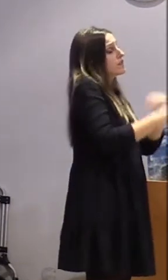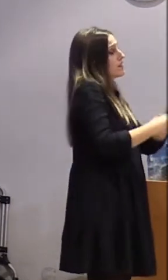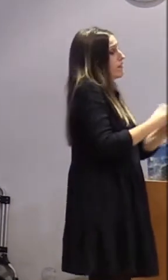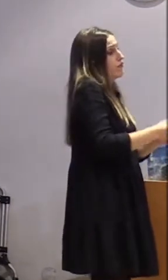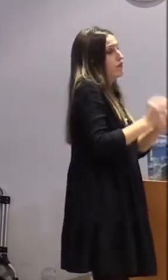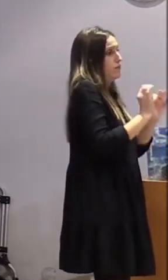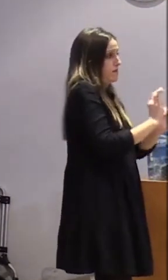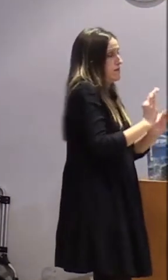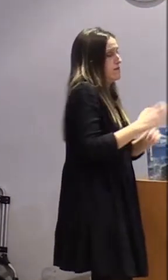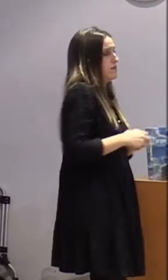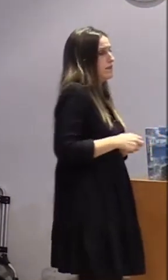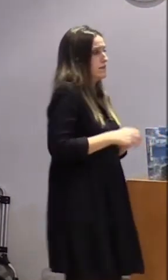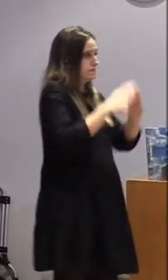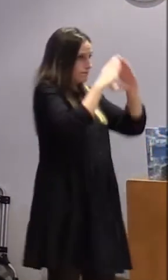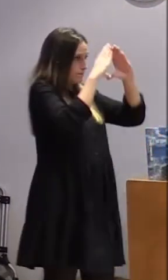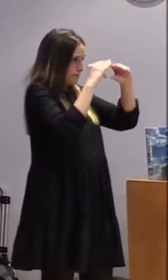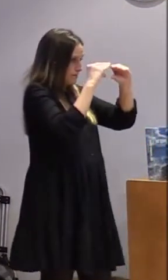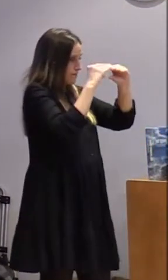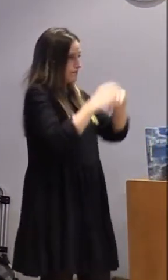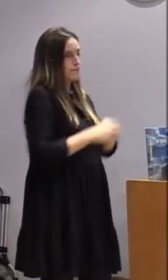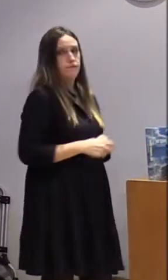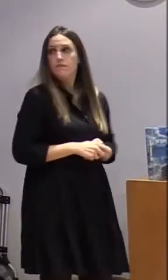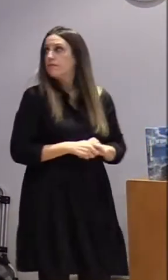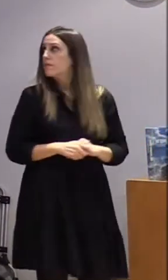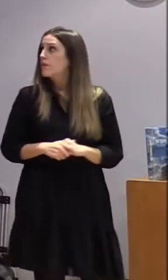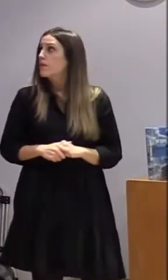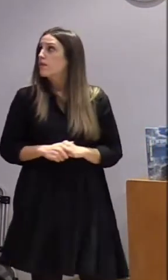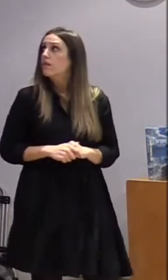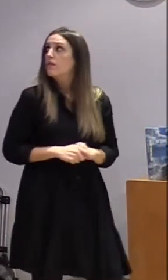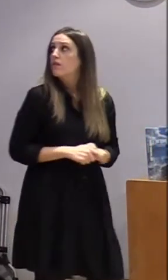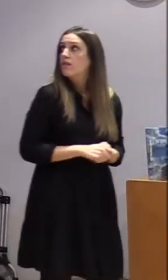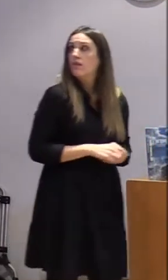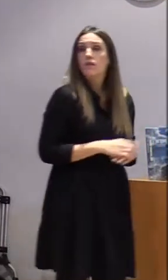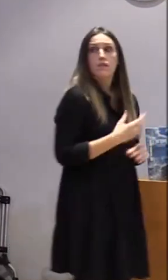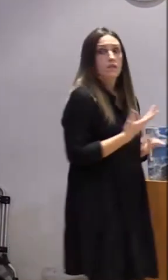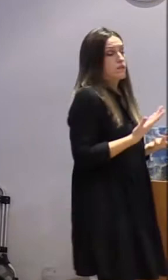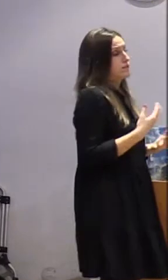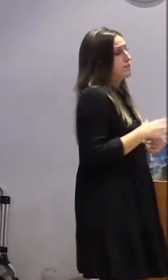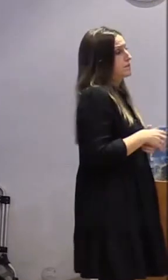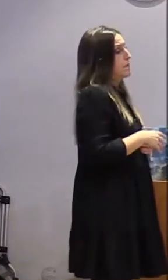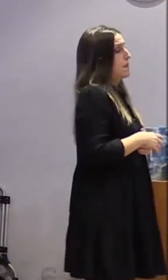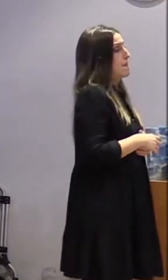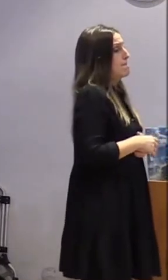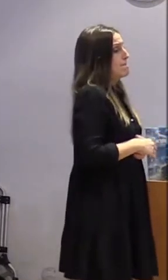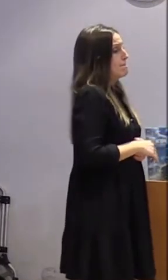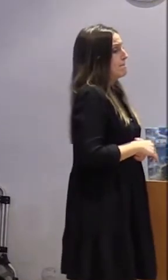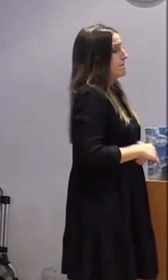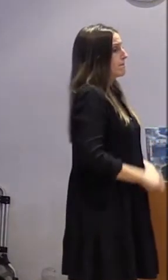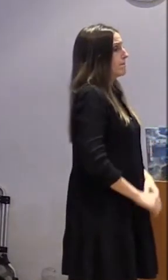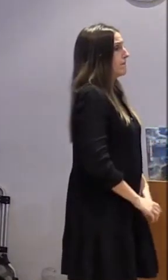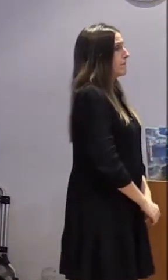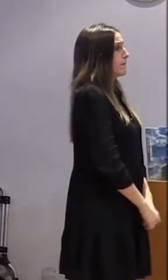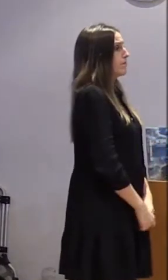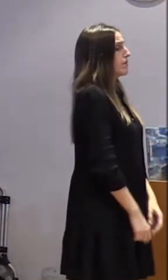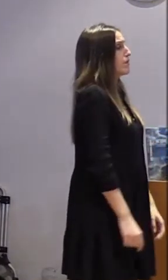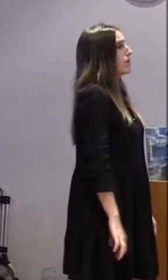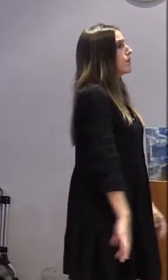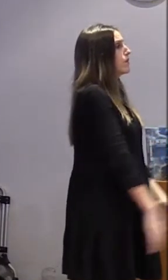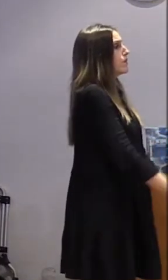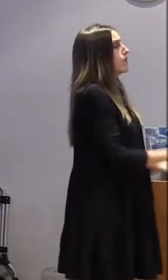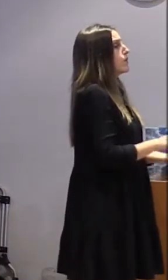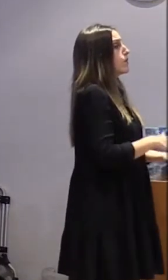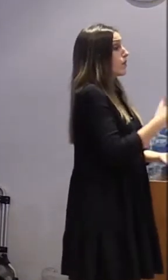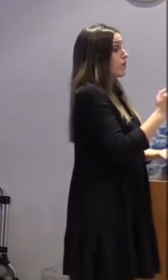nubes de tipo lenticular. Un fenómeno bien entendido hoy en día con la meteorología. Cuando hay mucha humedad,